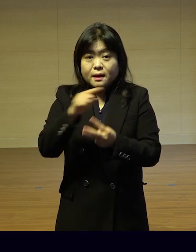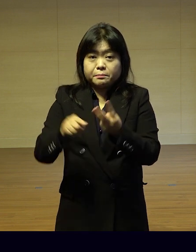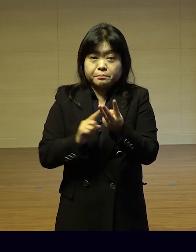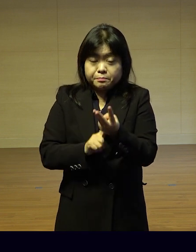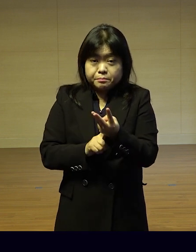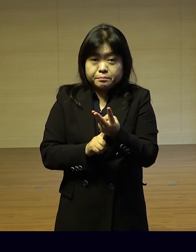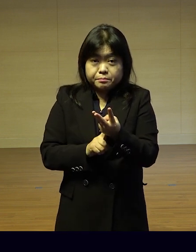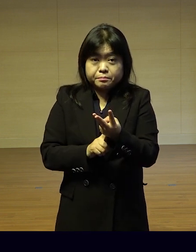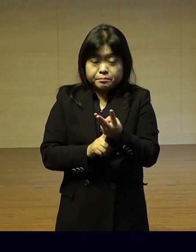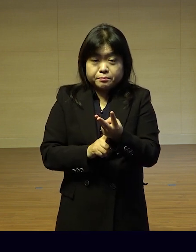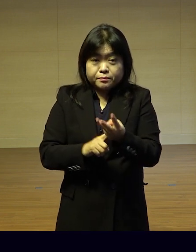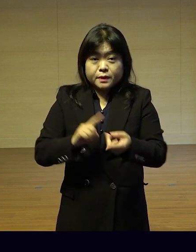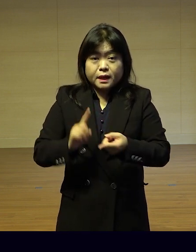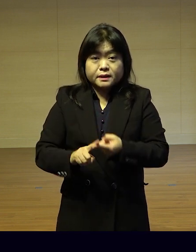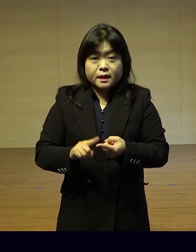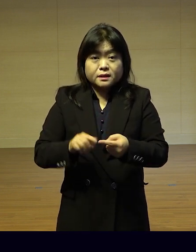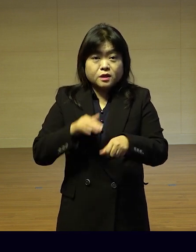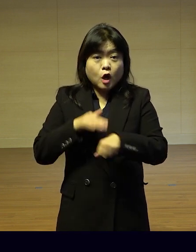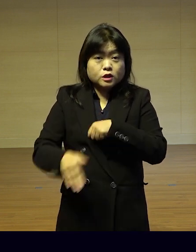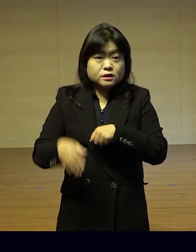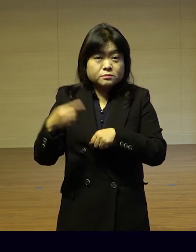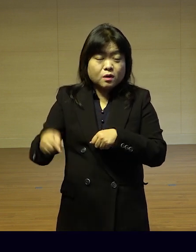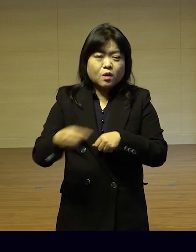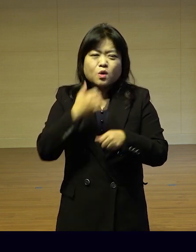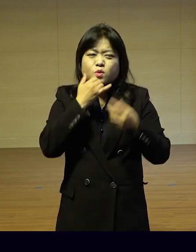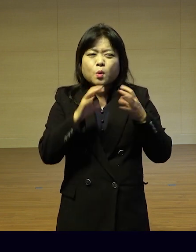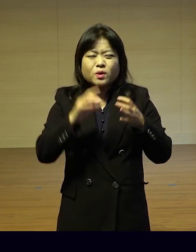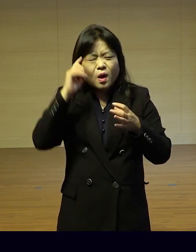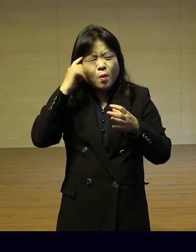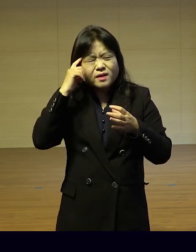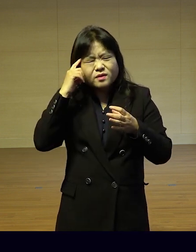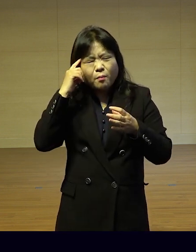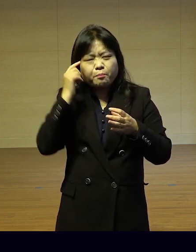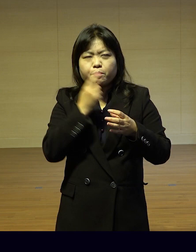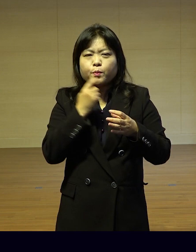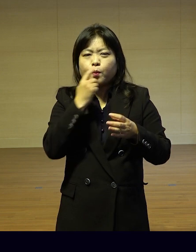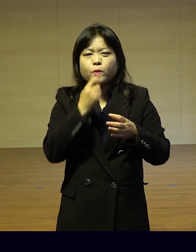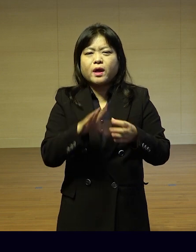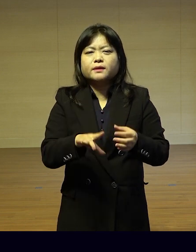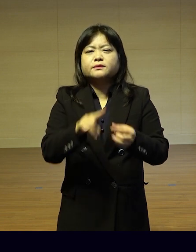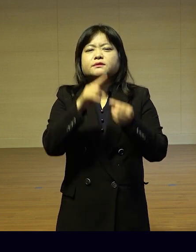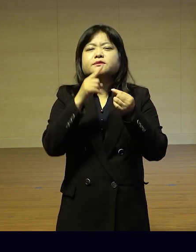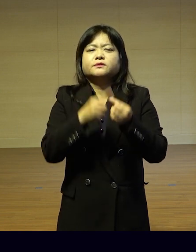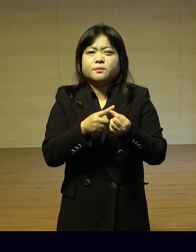형식은 피테, 독일 관념론의 첫 번째